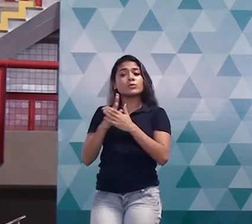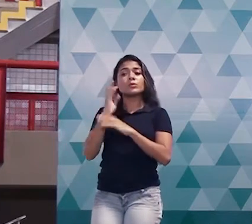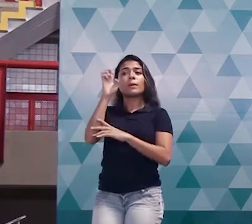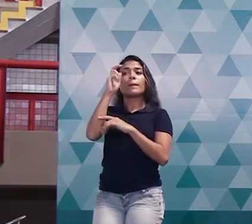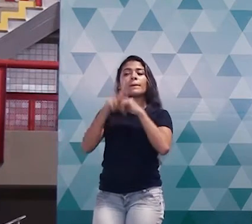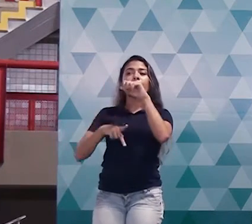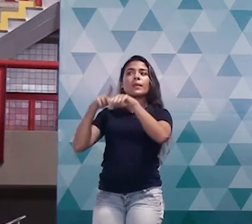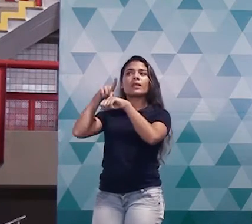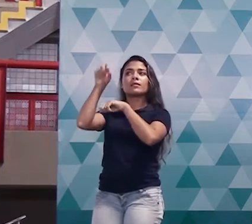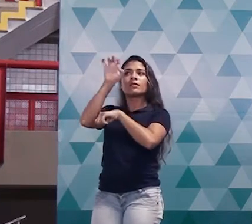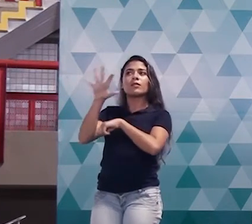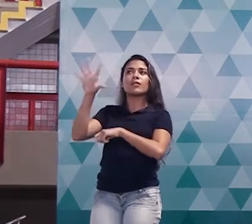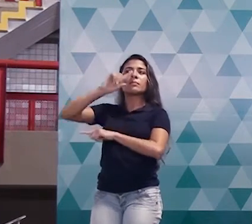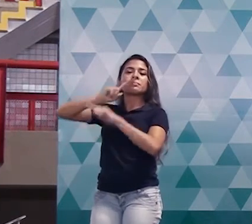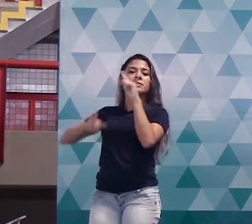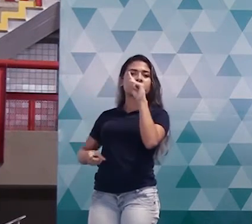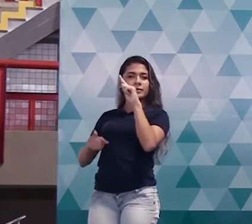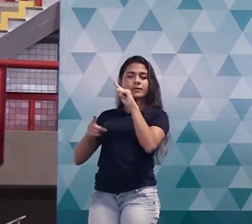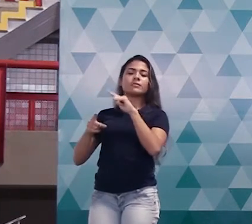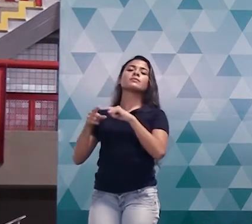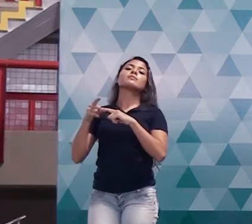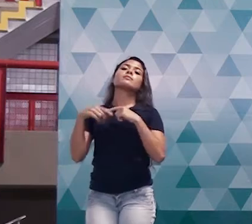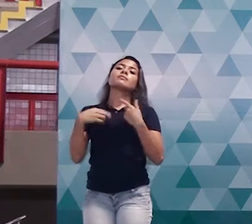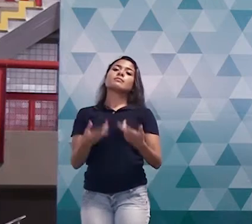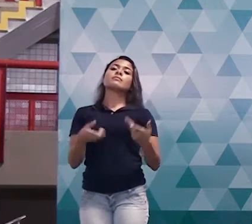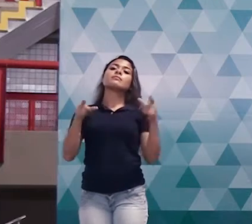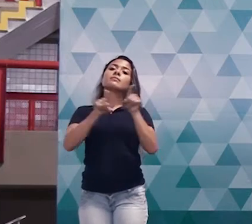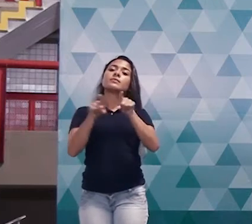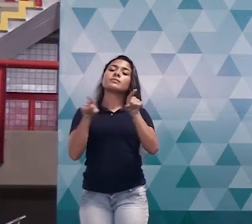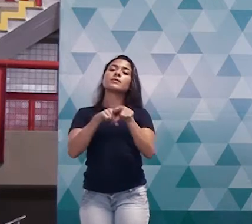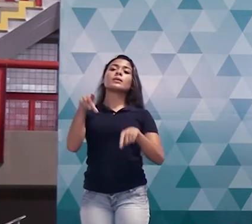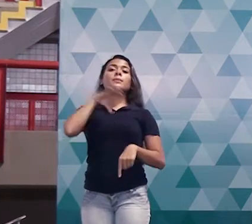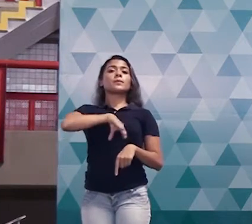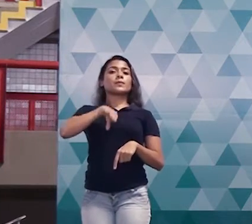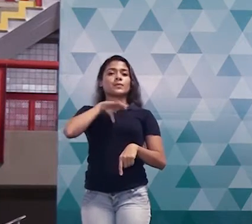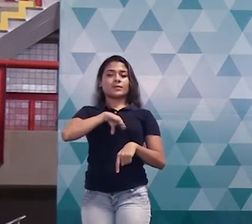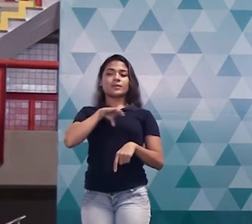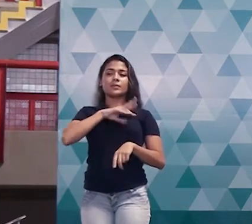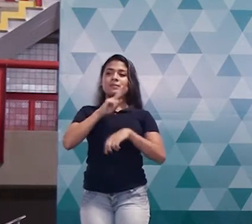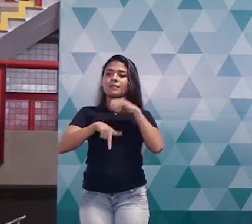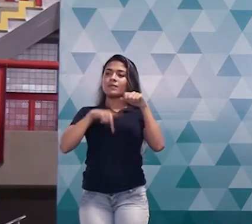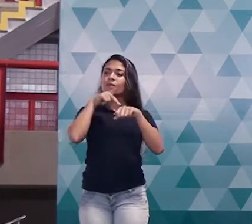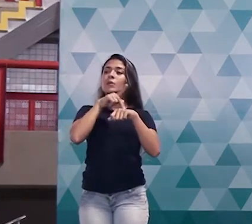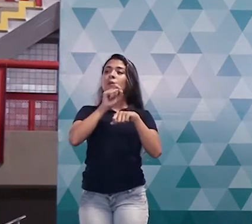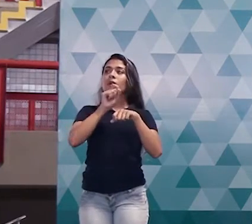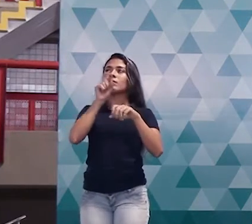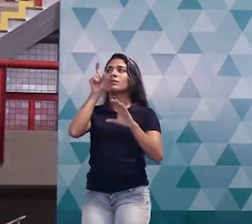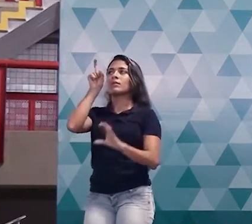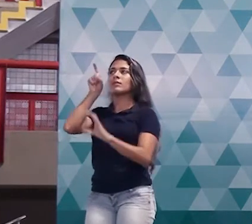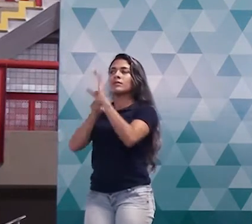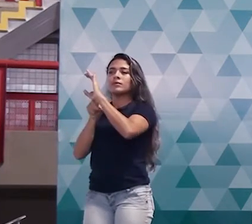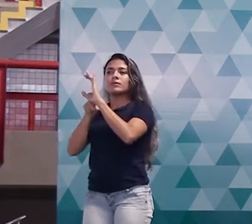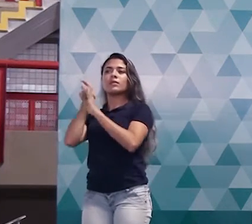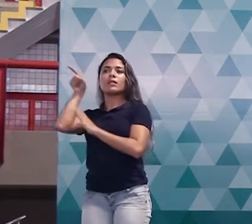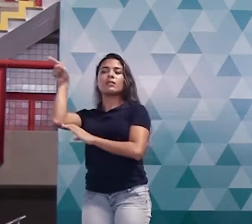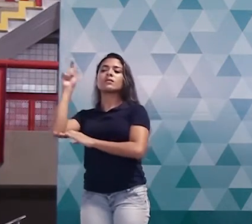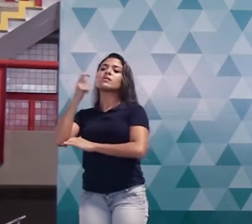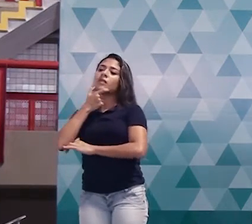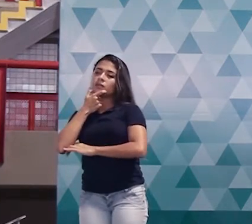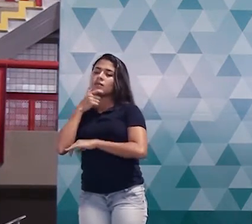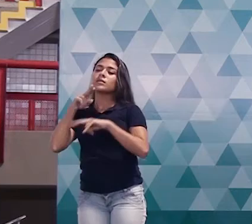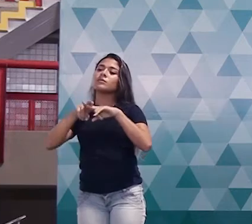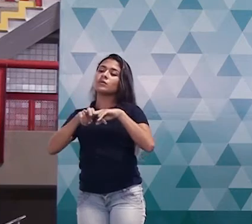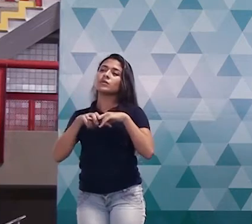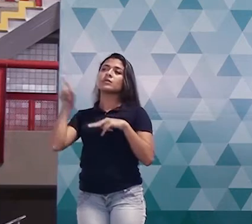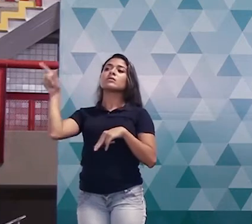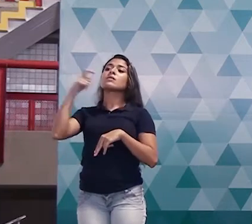comercializar com Portugal, e aí Portugal, que tem uma dívida histórica com a Inglaterra, não podia aceitar isso. Então a Inglaterra pega a família real e